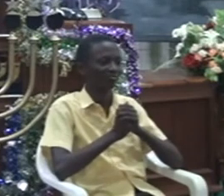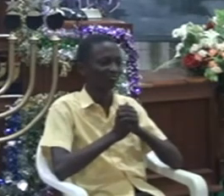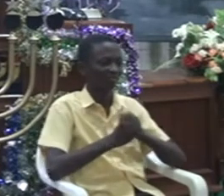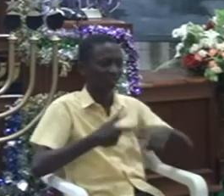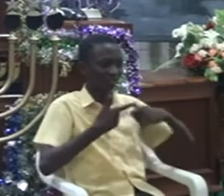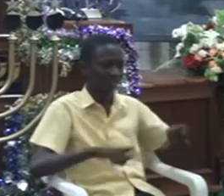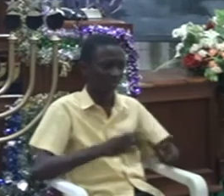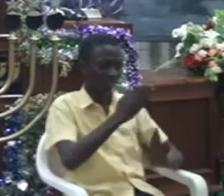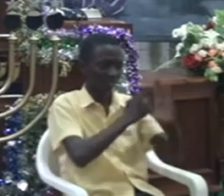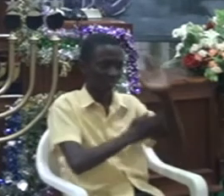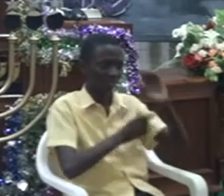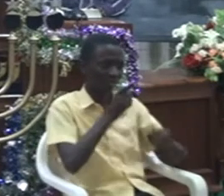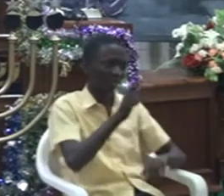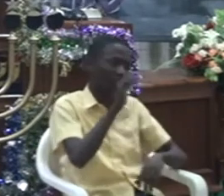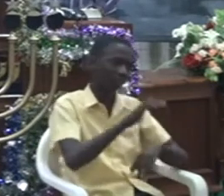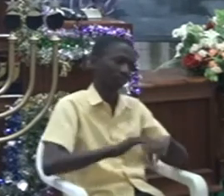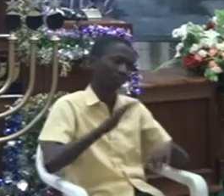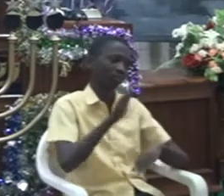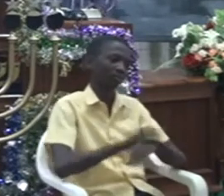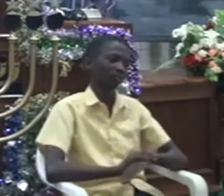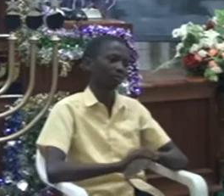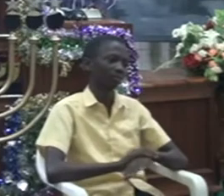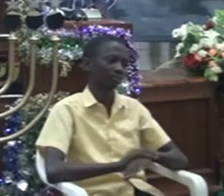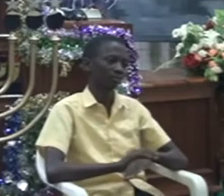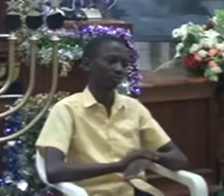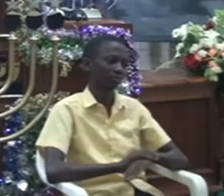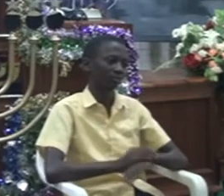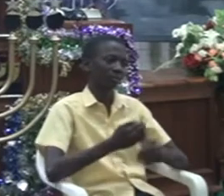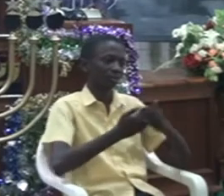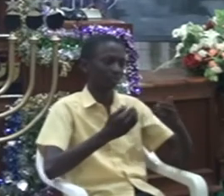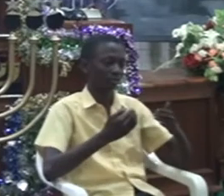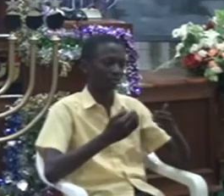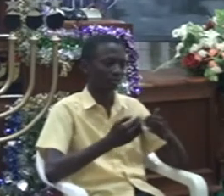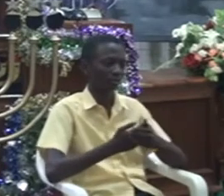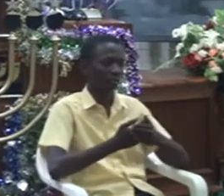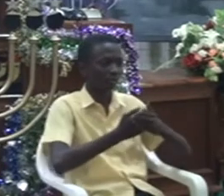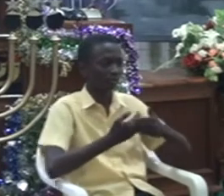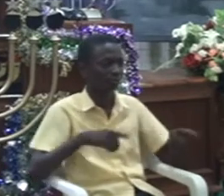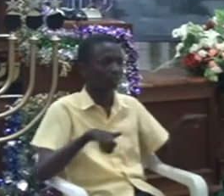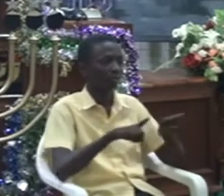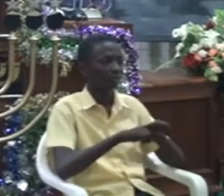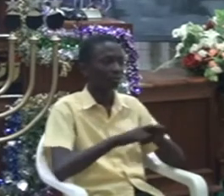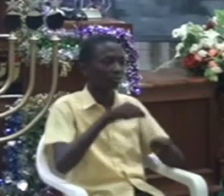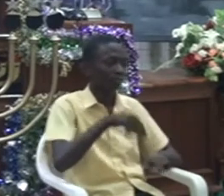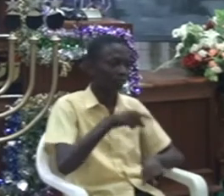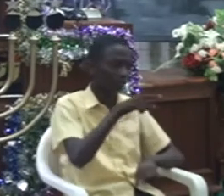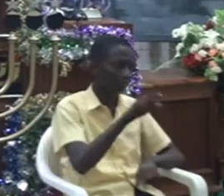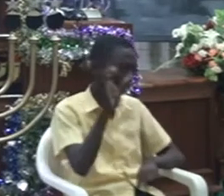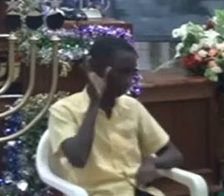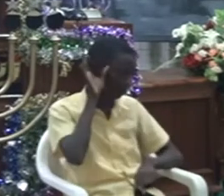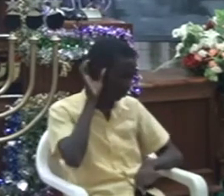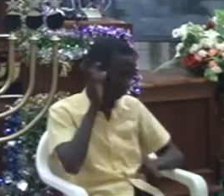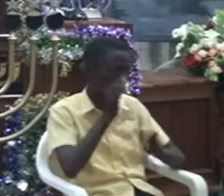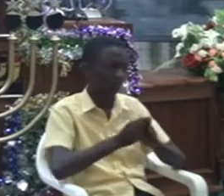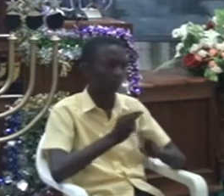Quand Dieu t'appelle, wakati ni Mungu anapokuita, avant même d'écouter la parole, mbele hata